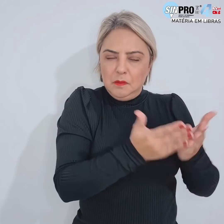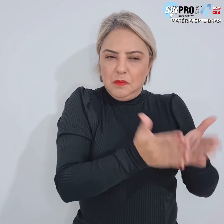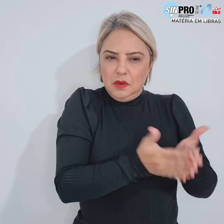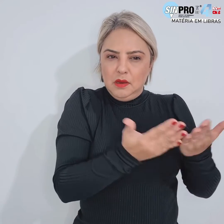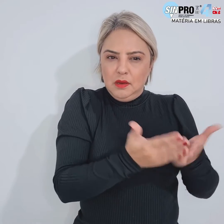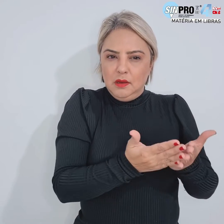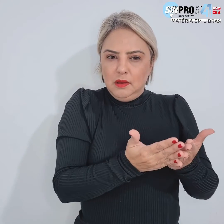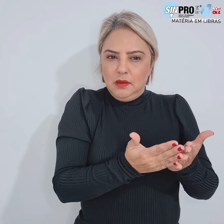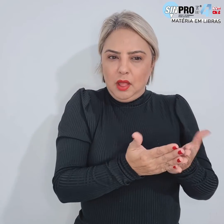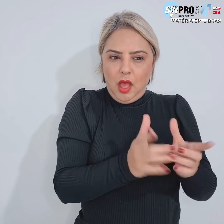franco crescimento,